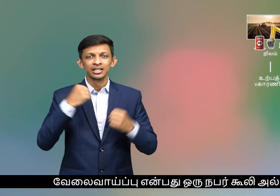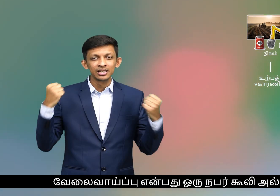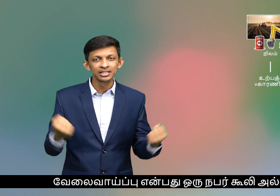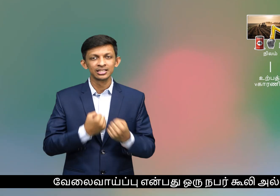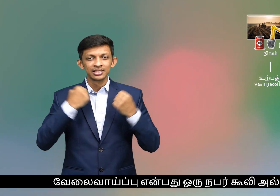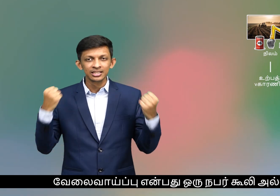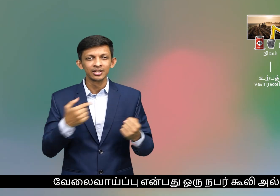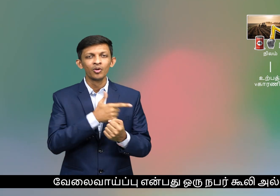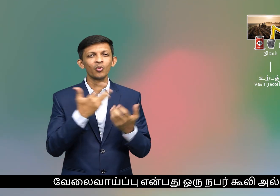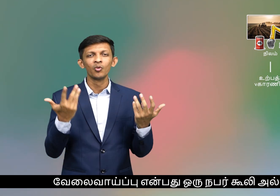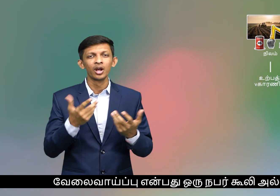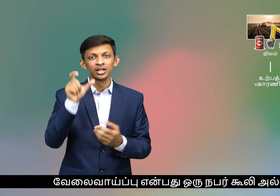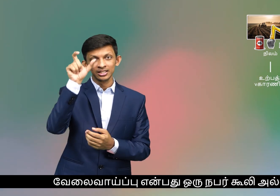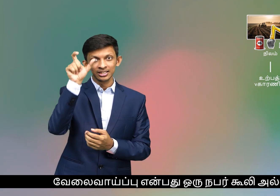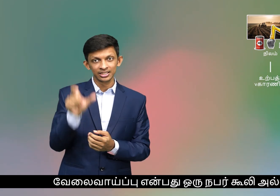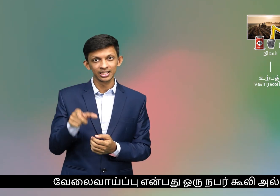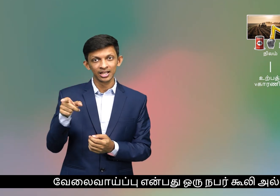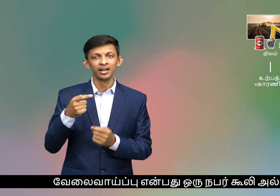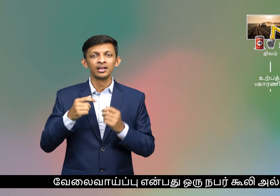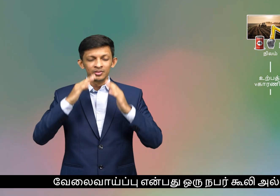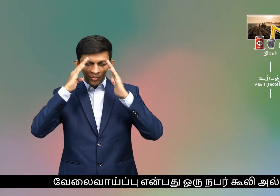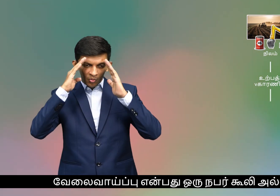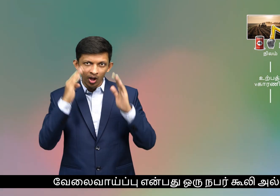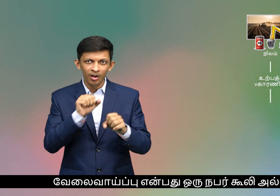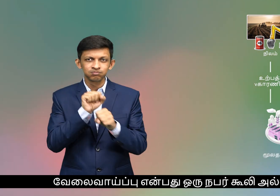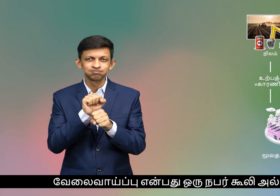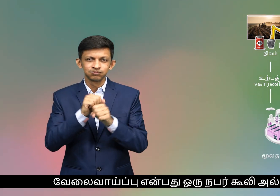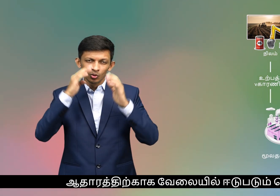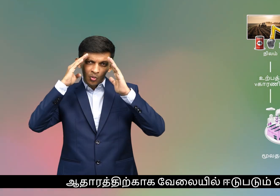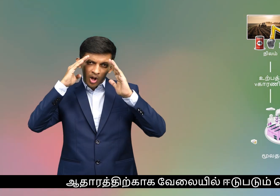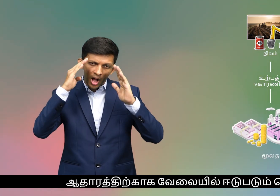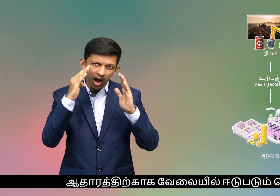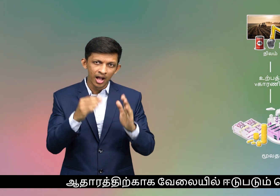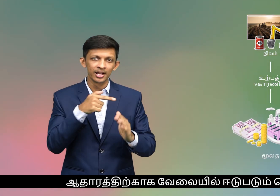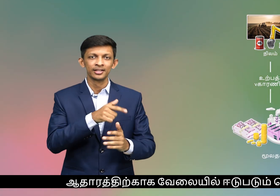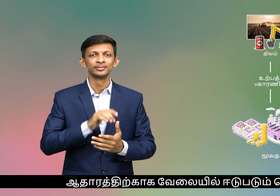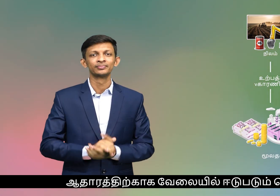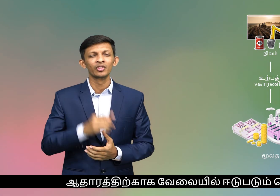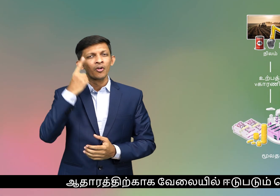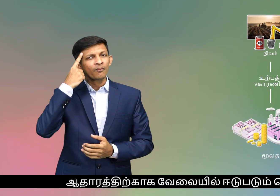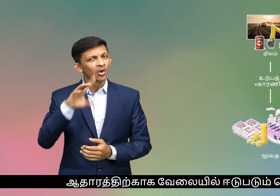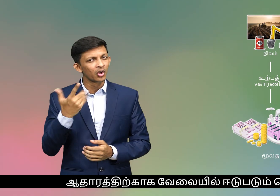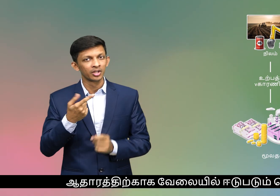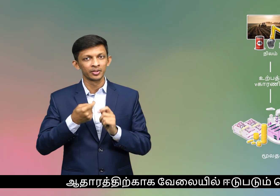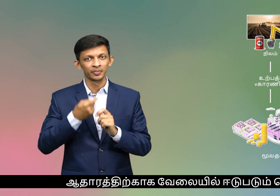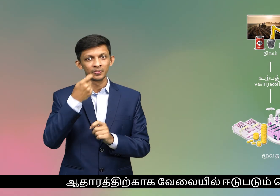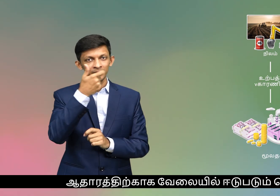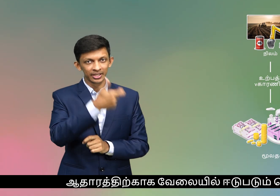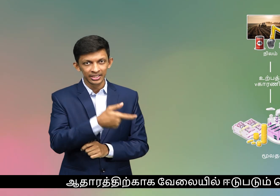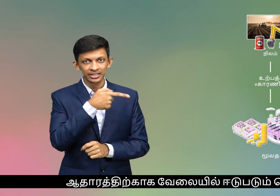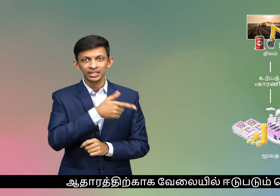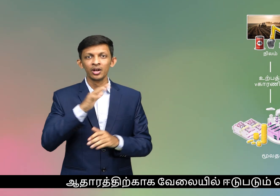வேலைவாய்ப்பு என்பது ஒரு நபர் கூலி அல்லது வருமான ஆதாரத்திற்காக வேலையில் ஈடுபடும்